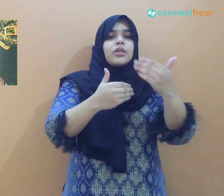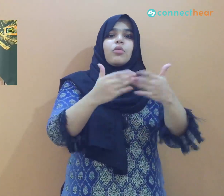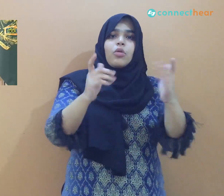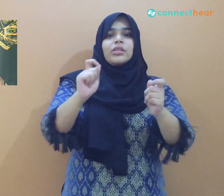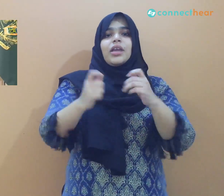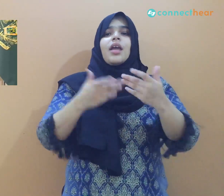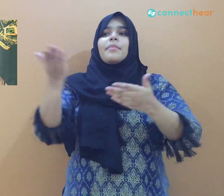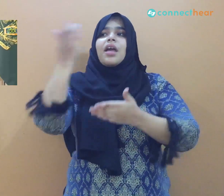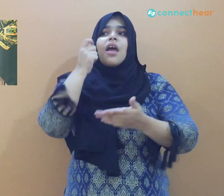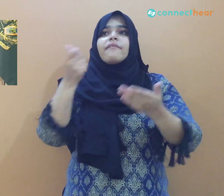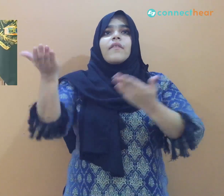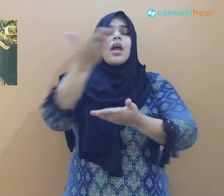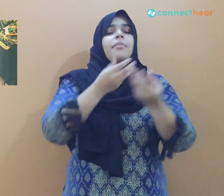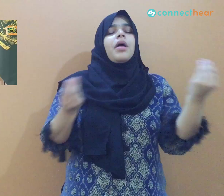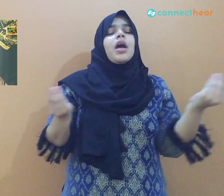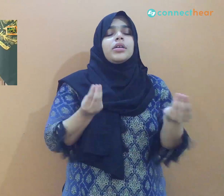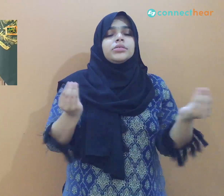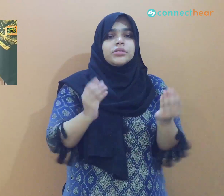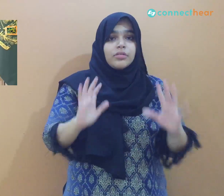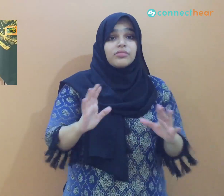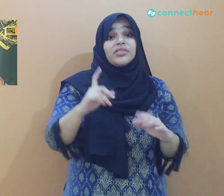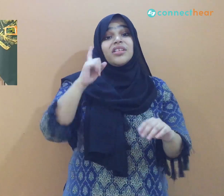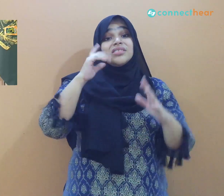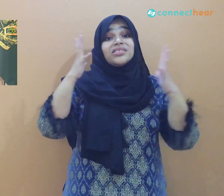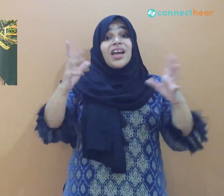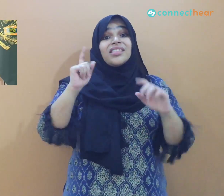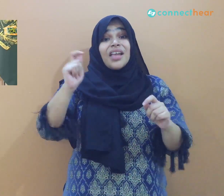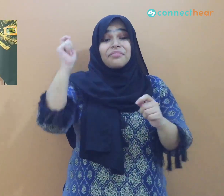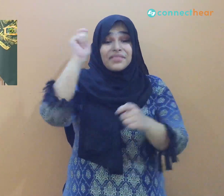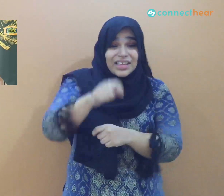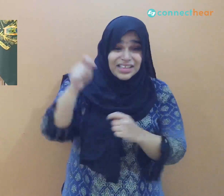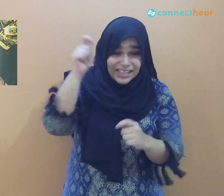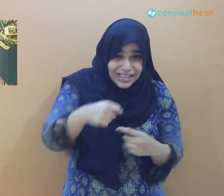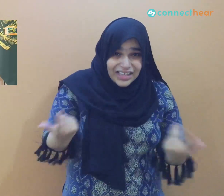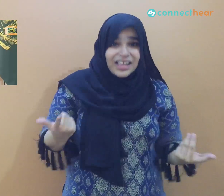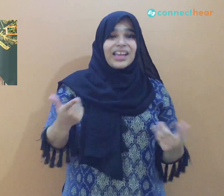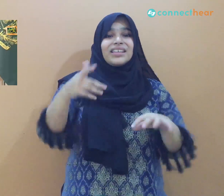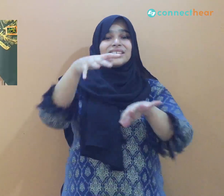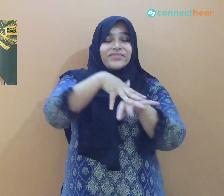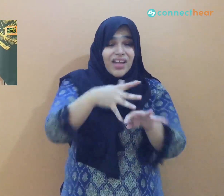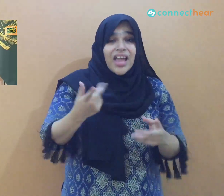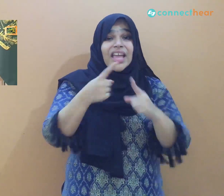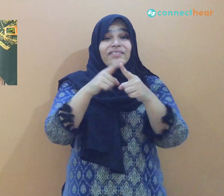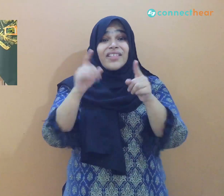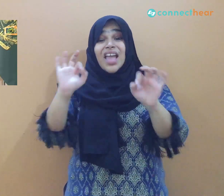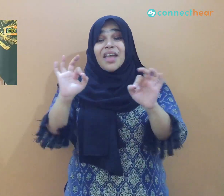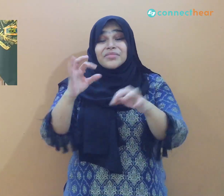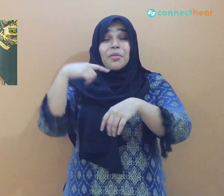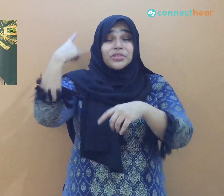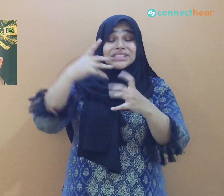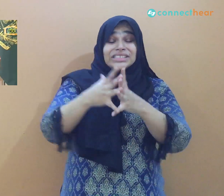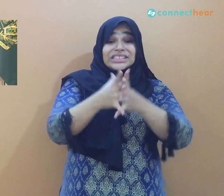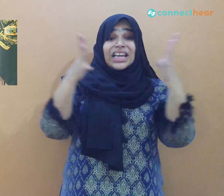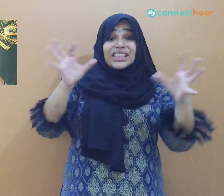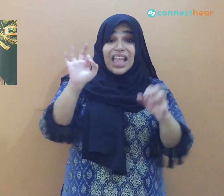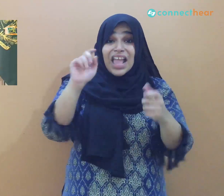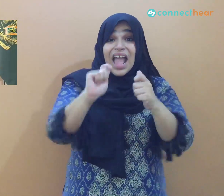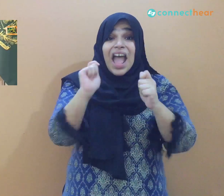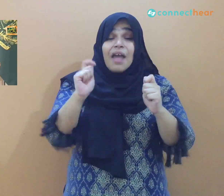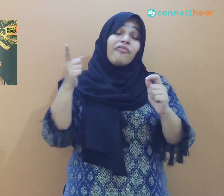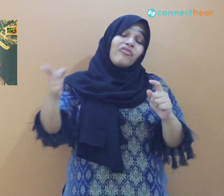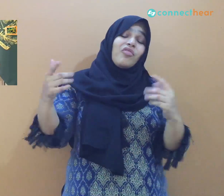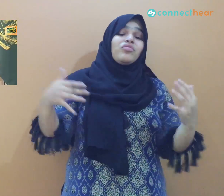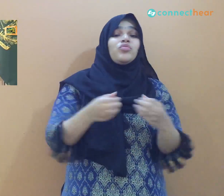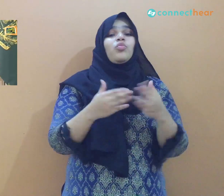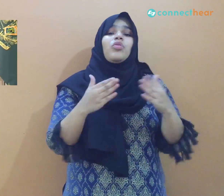روزگار ملتا جائے گا. خاص طور پہ کنسٹرکشن میں ہم نے کنسٹرکشن کی انڈسٹری کو خاص طور پہ کوشش کی ہے ہر